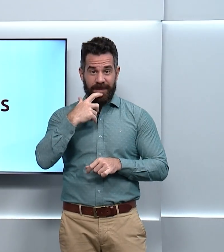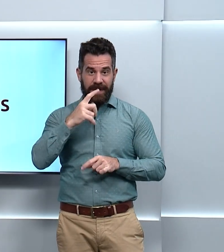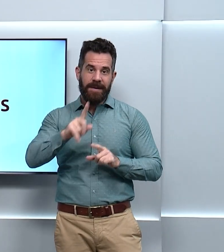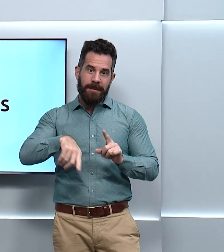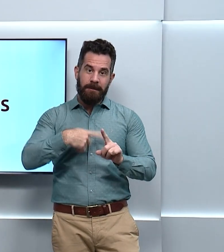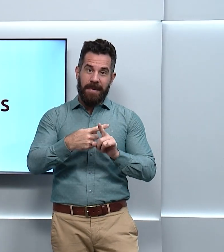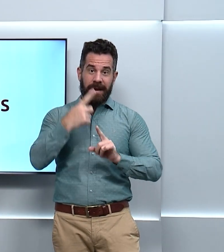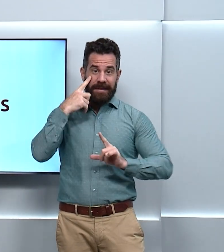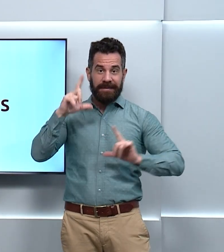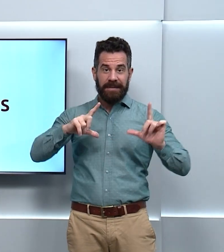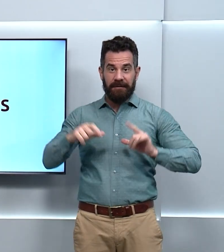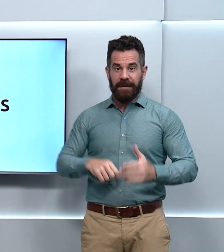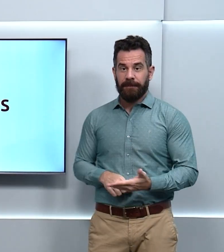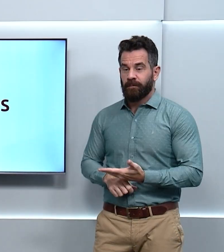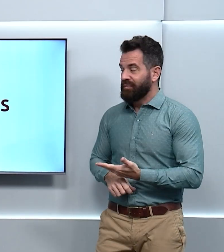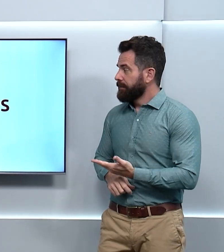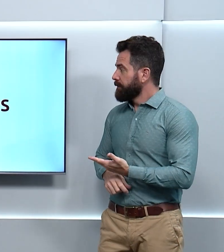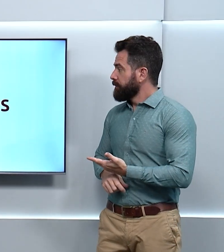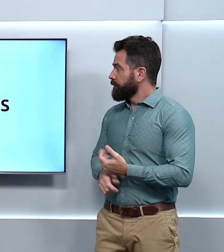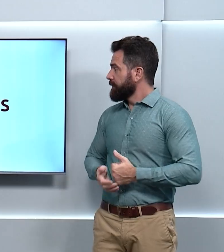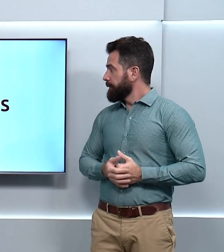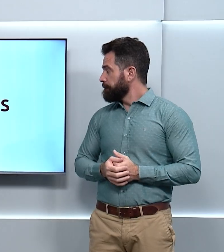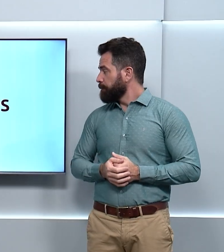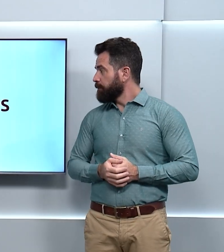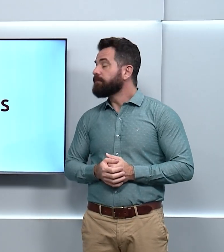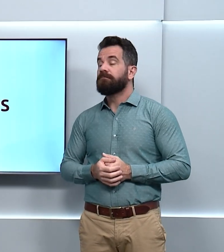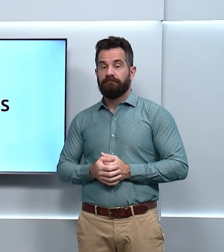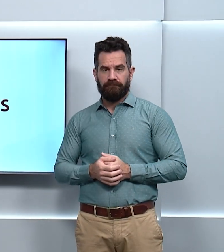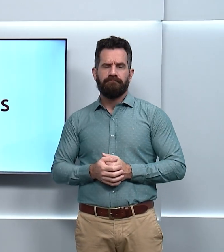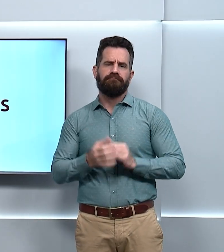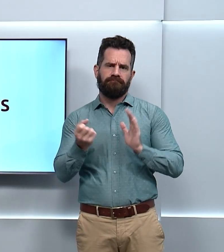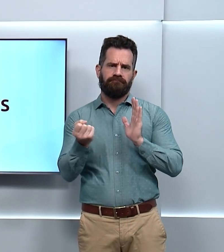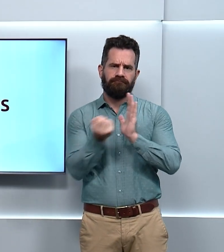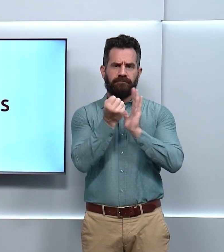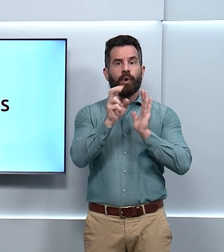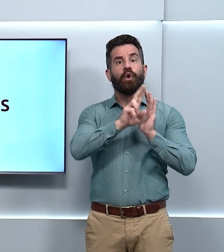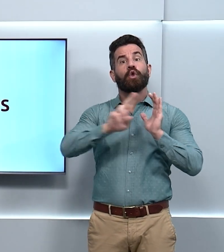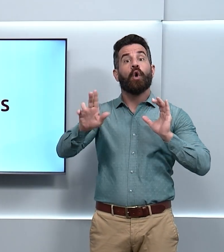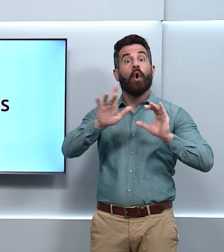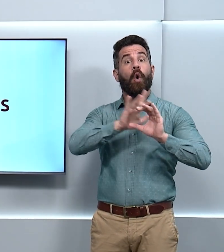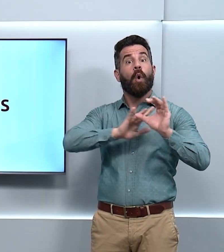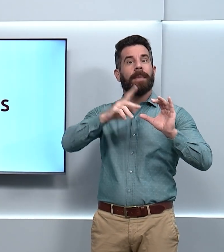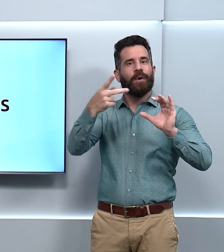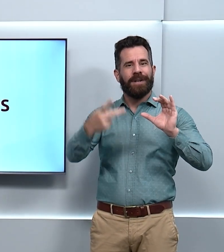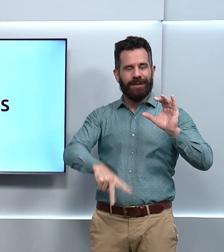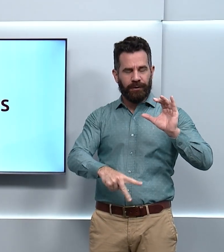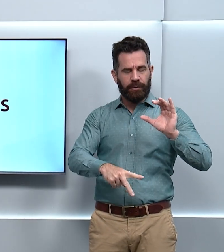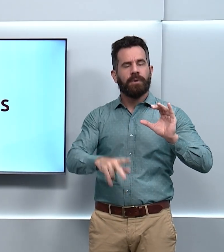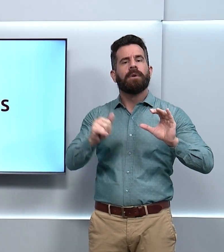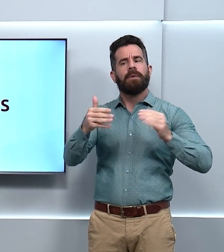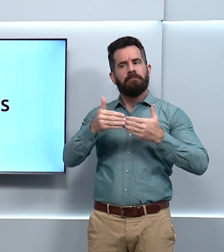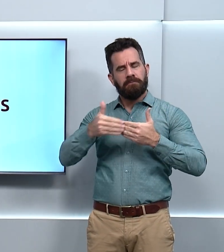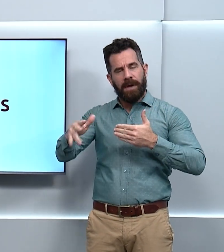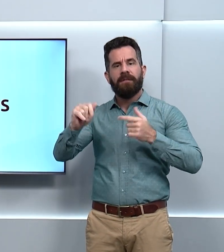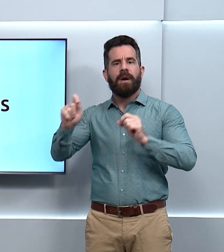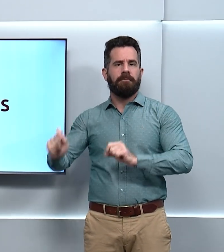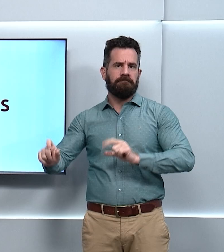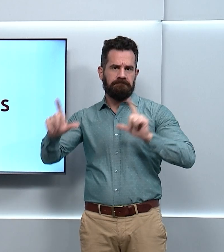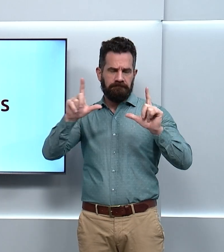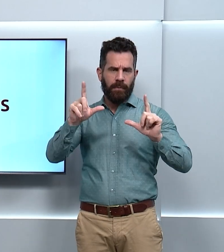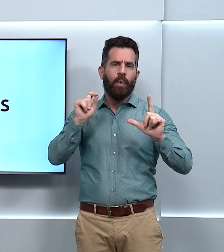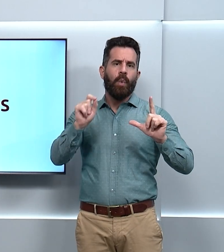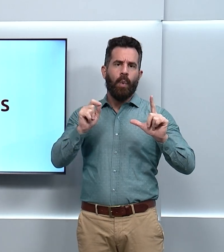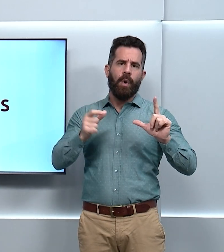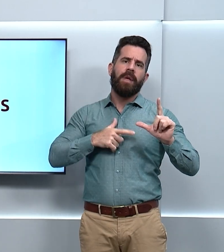vermelho. Também há uma tela bem no centro, onde agora aparece o nome do Conexões. Nessa tela vão aparecer daqui a pouco as